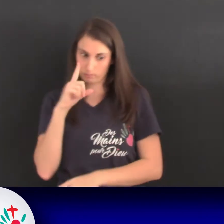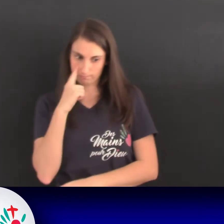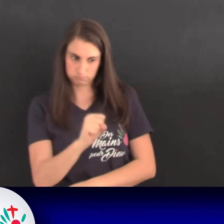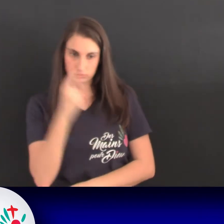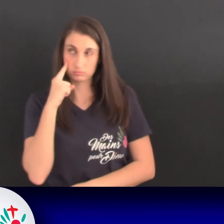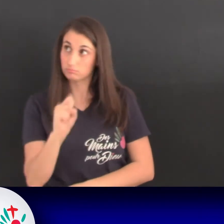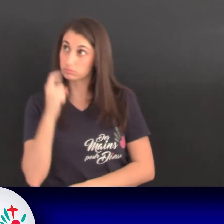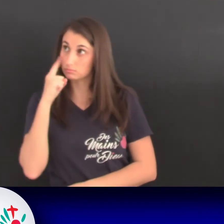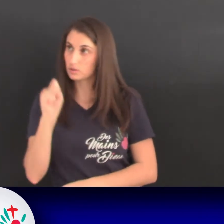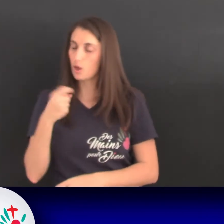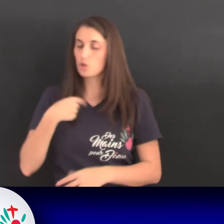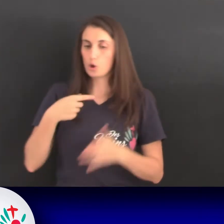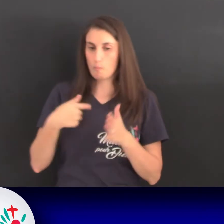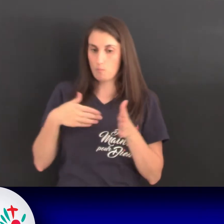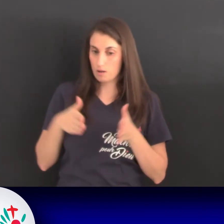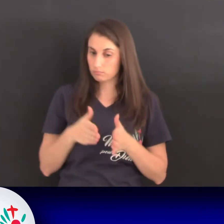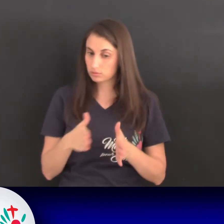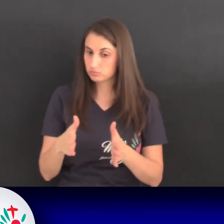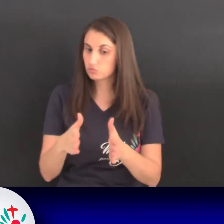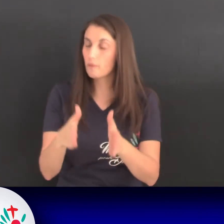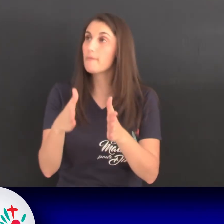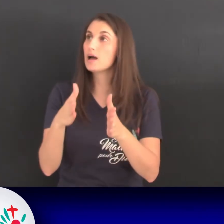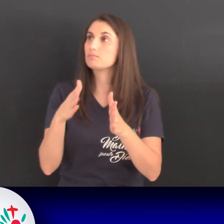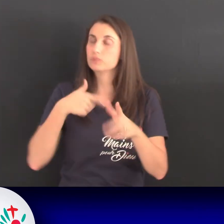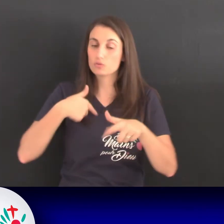vie. Tu portes la main contre